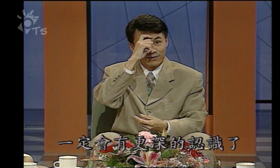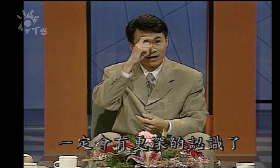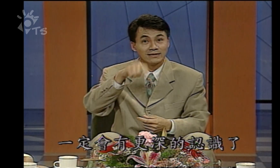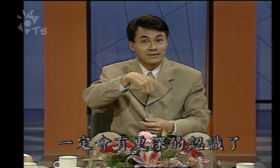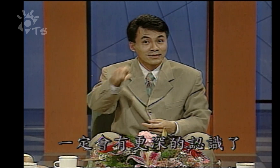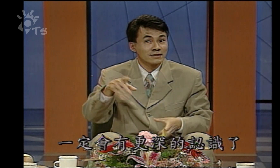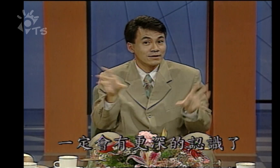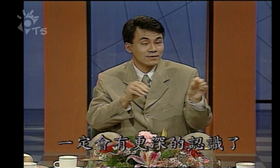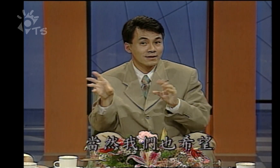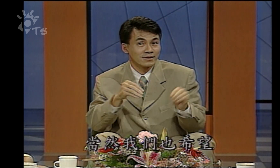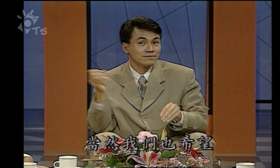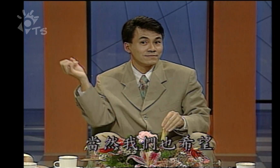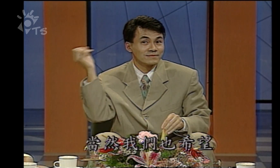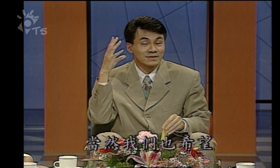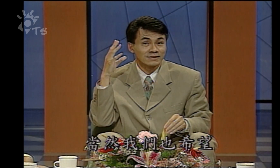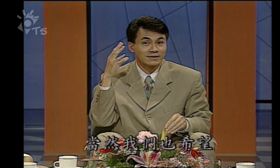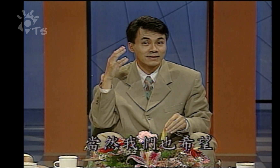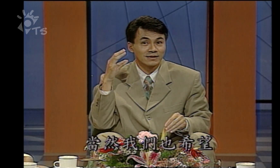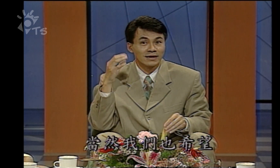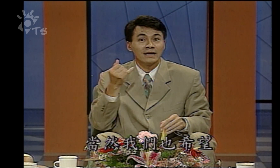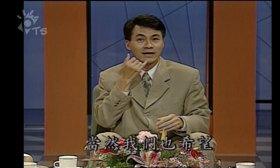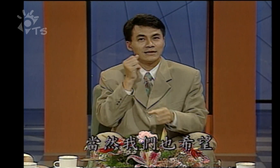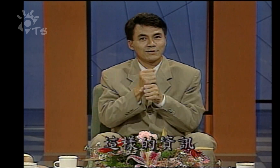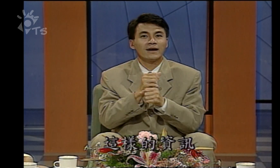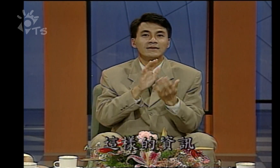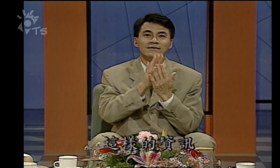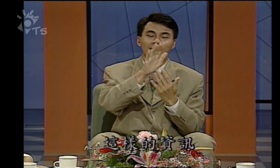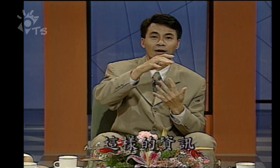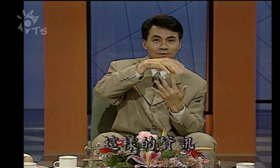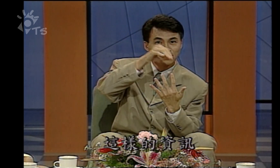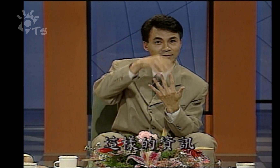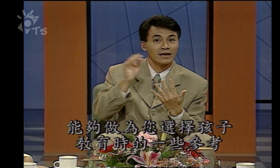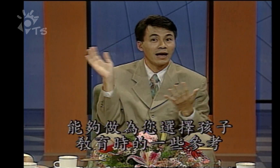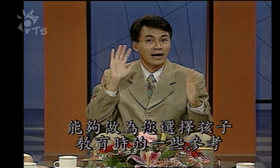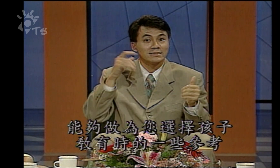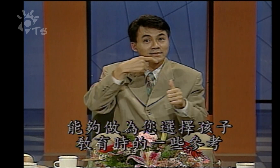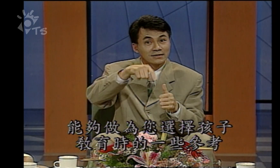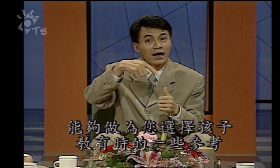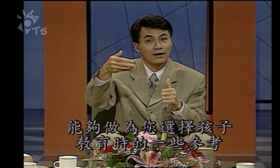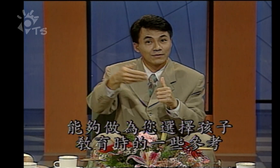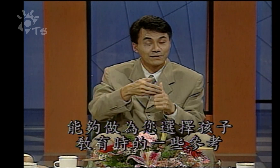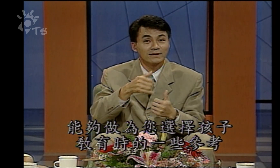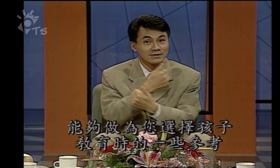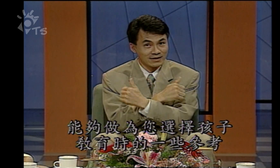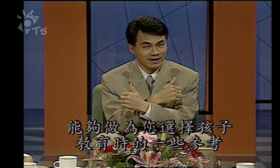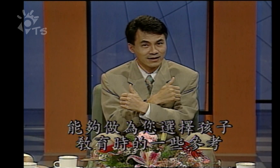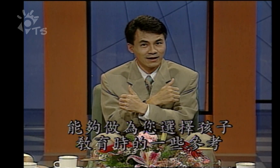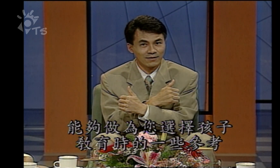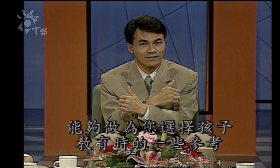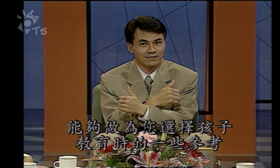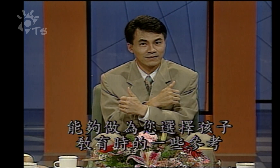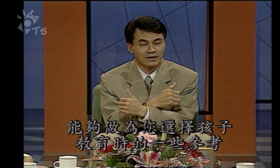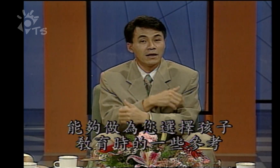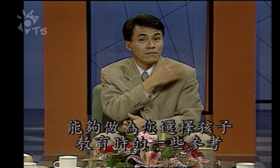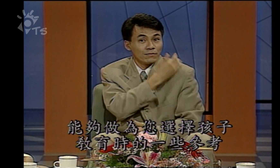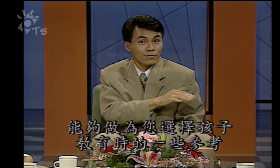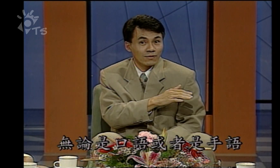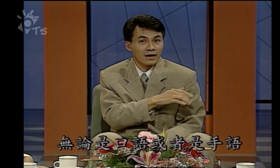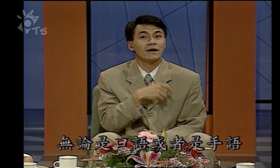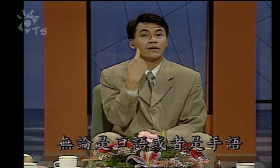识了。当然啦，我们也希望这样的资讯呢能够作为您选择孩子教育时的一些参考，无论是